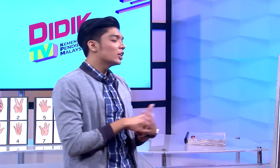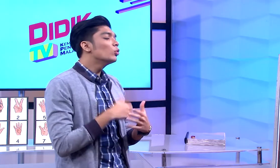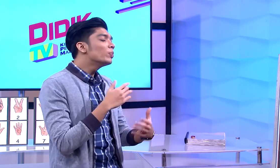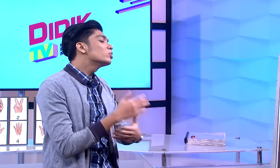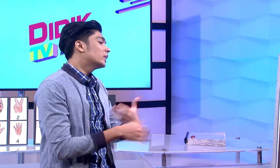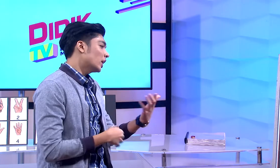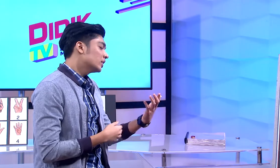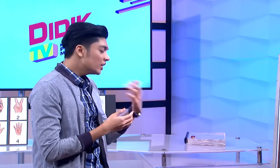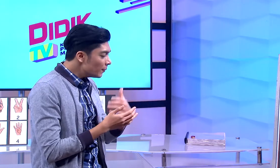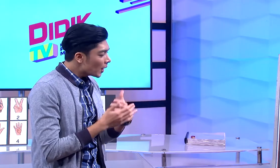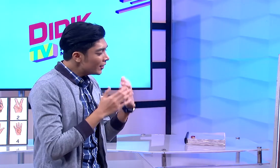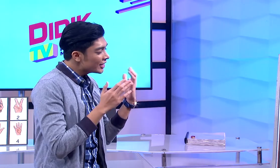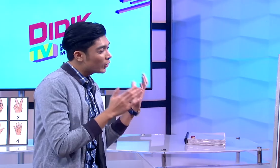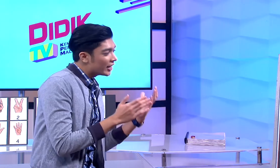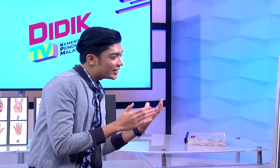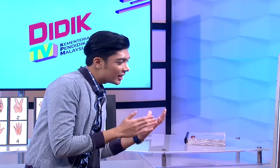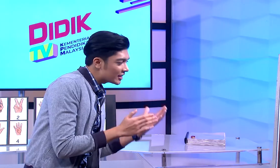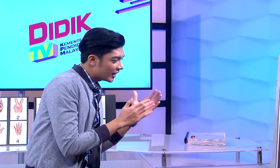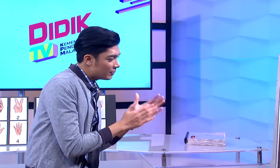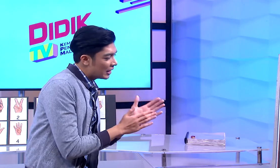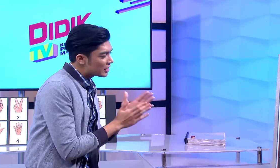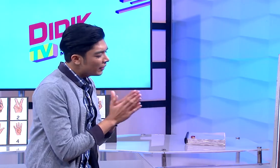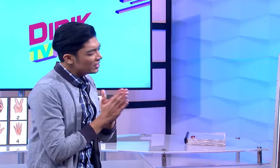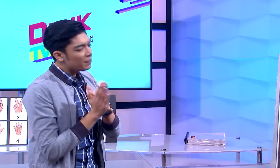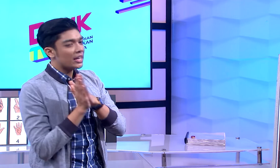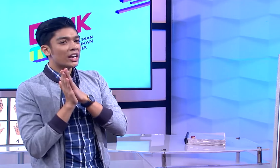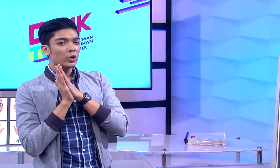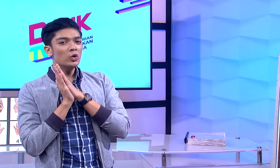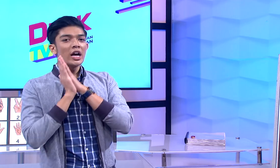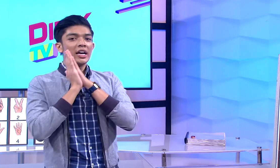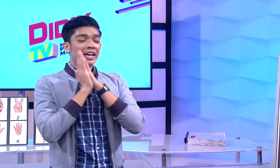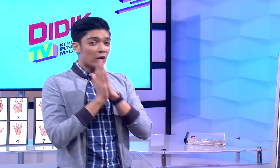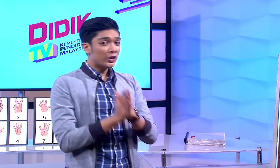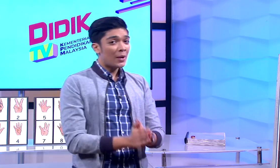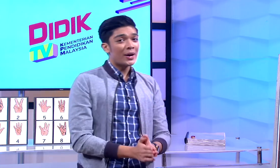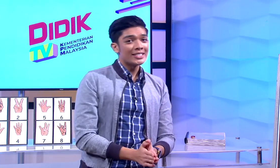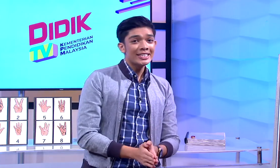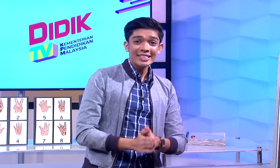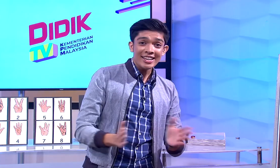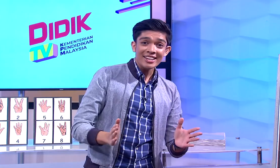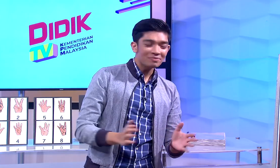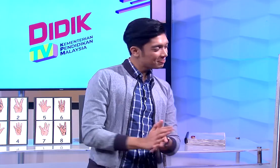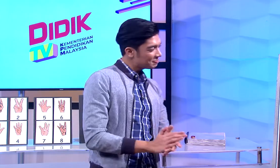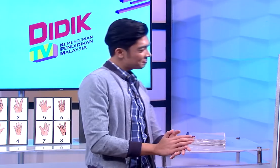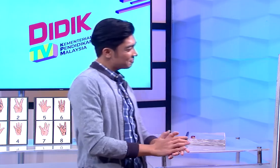sudah jadi gua ajak saya balik menyanyi lagu negaraku dalam bahasa isyarat Oke